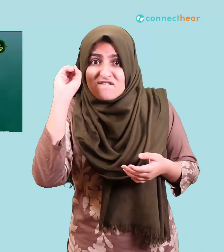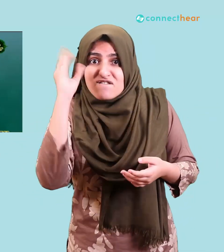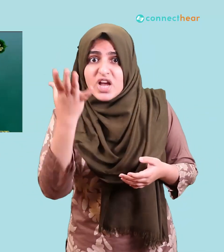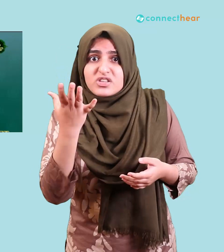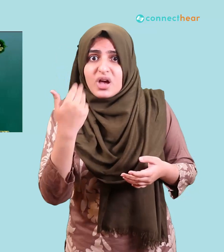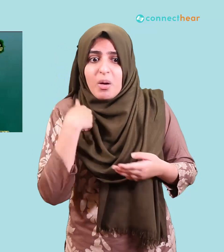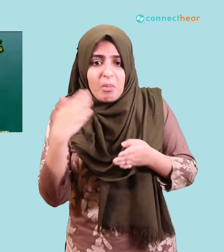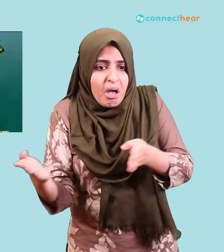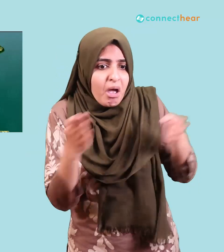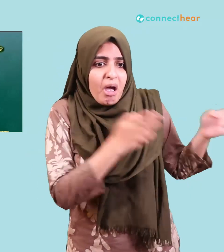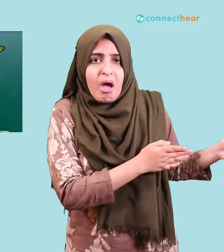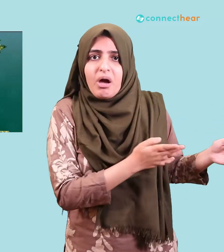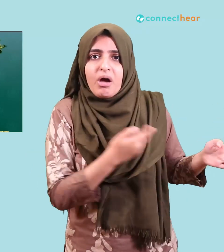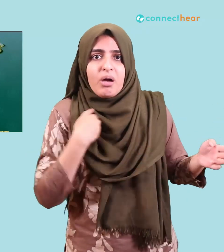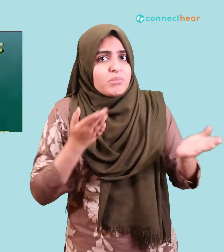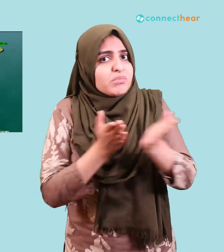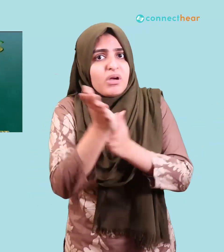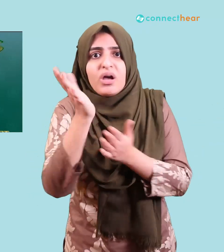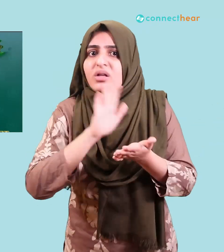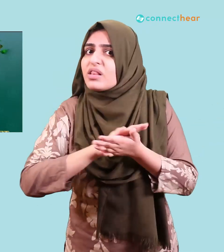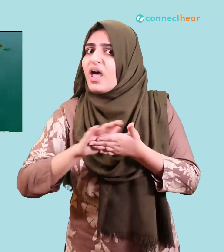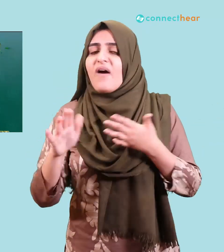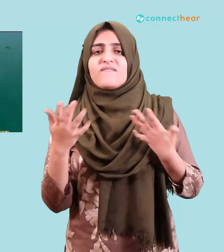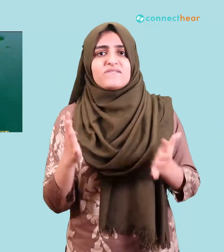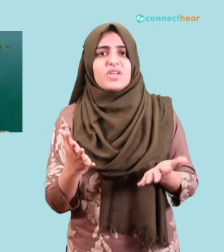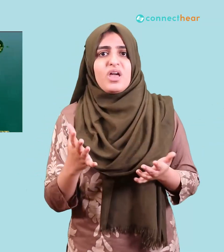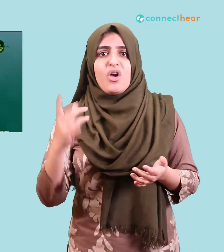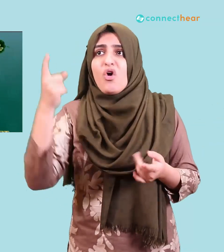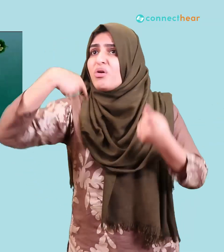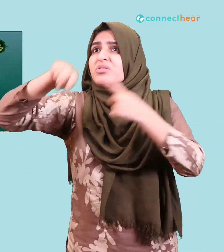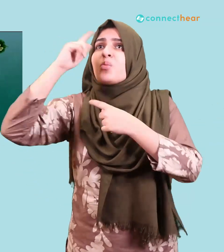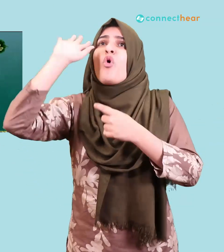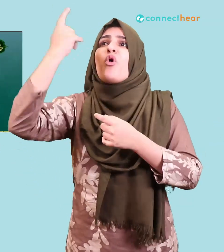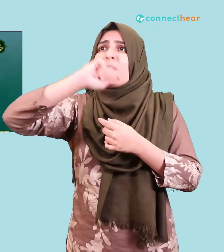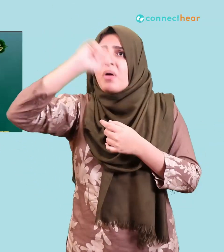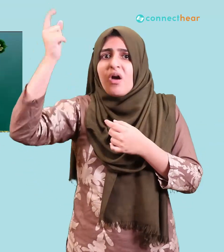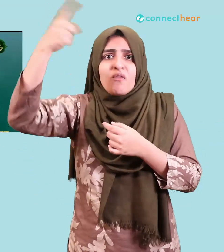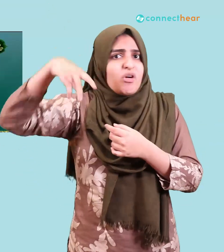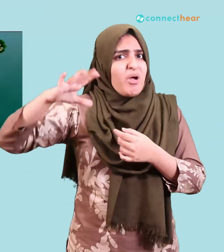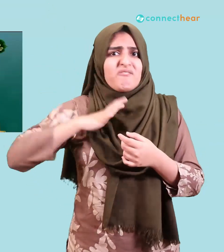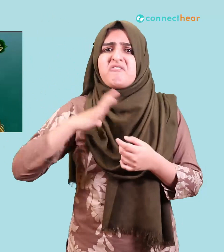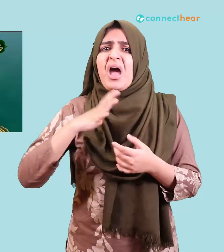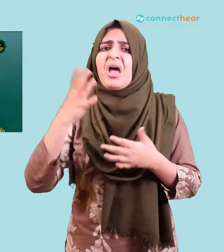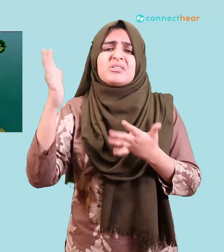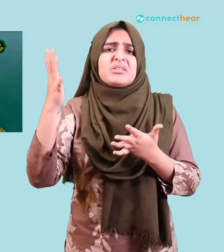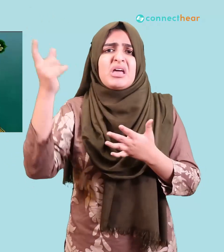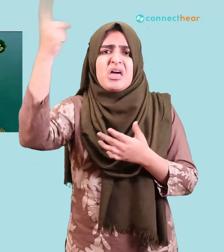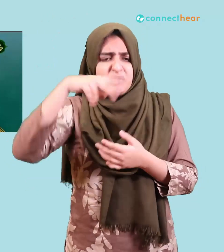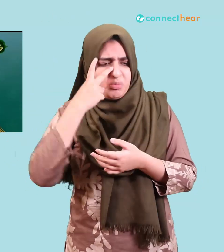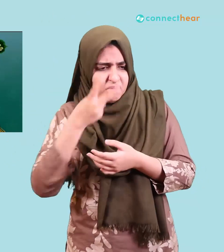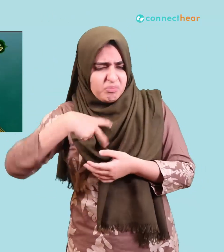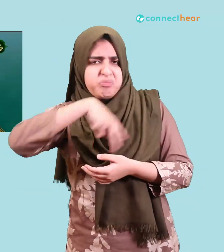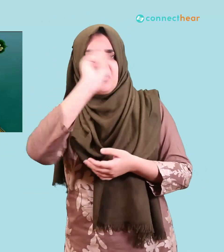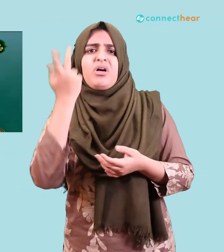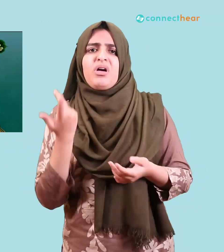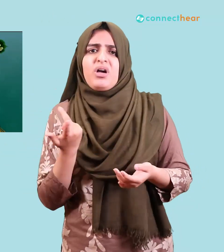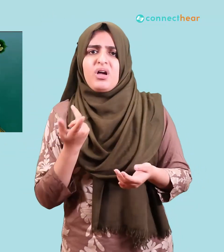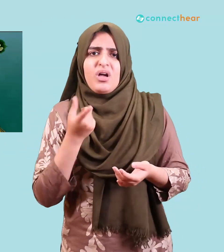سے تو اس پہ نہیں پہنچ رہے ہم۔ کوئی فرق نہیں پڑے گا کسی مغربی ممالک کو جو ہم مرضی ہم اپنا ملک کا نقصان